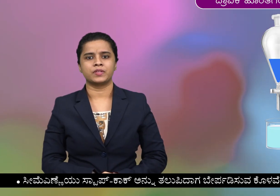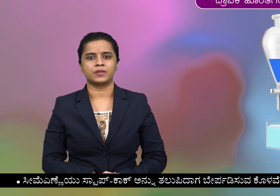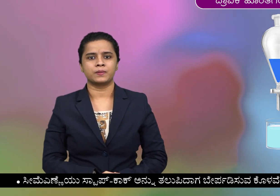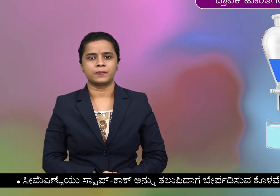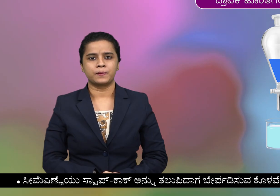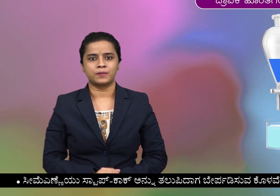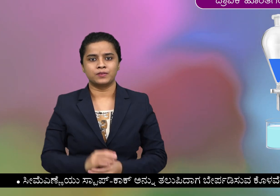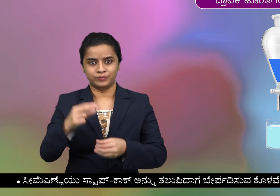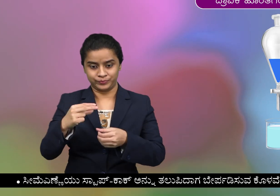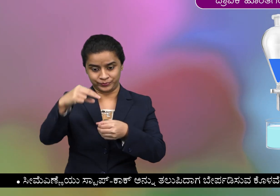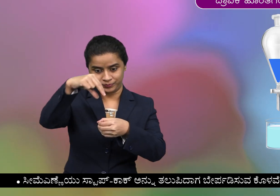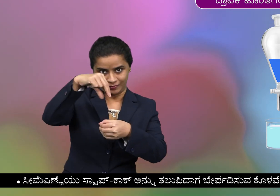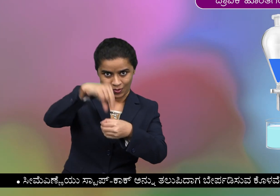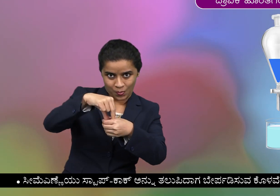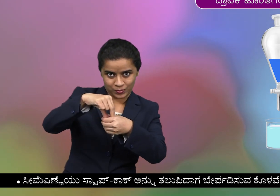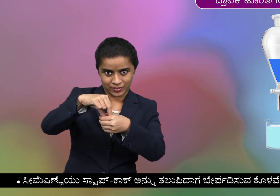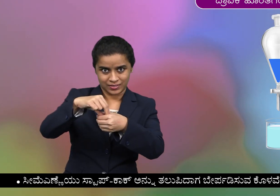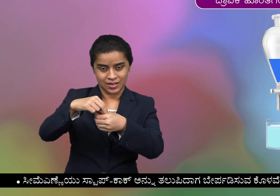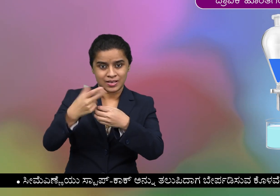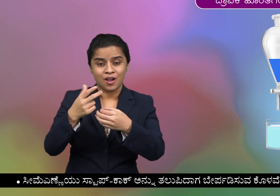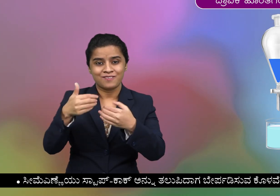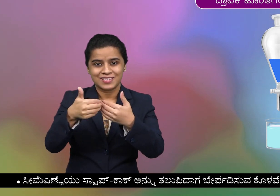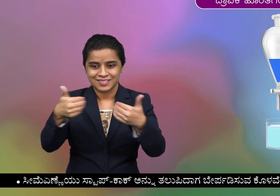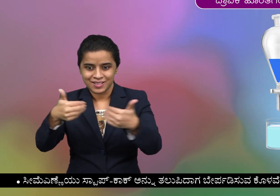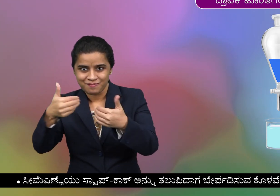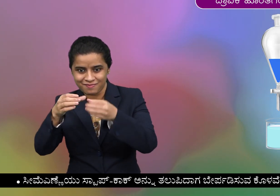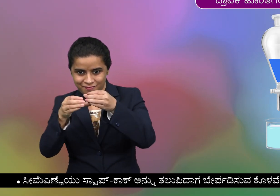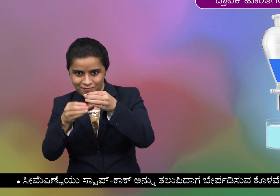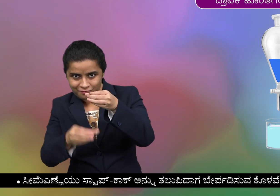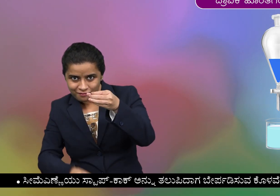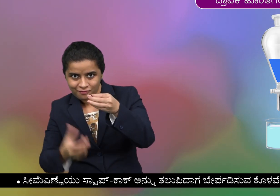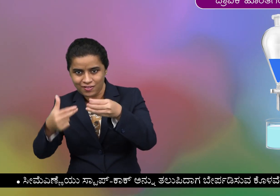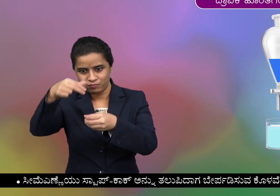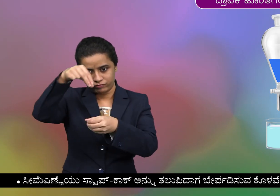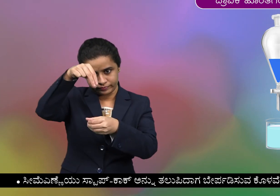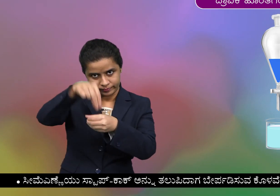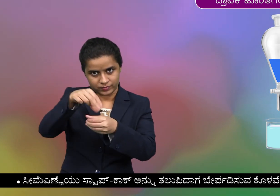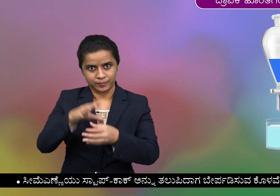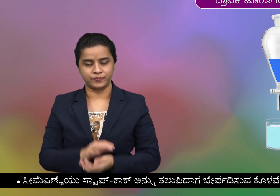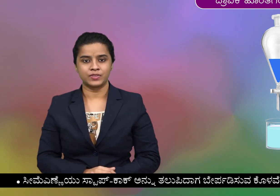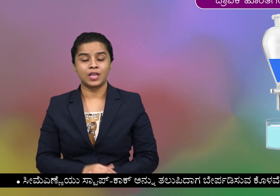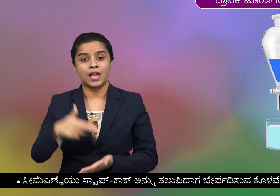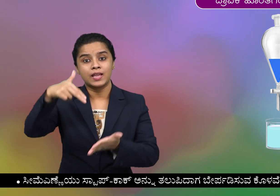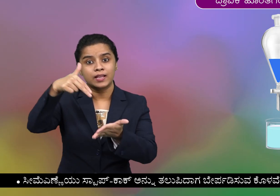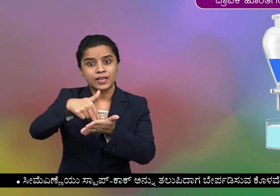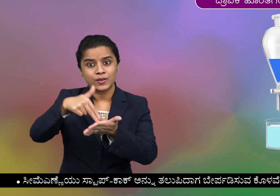ಸೀಮೆ ಎಣ್ಣೆಯು ಸ್ಟಾಪ್ ಕಾಕ್ ಅನ್ನು ತಲುಪಿದಾಗ ಬೇರ್ಪಡಿಸುವ ಕೊಳವೆಯ ಸ್ಟಾಪ್ ಕಾಕ್ ಅನ್ನು